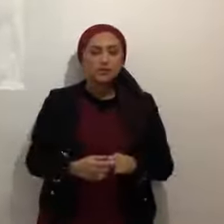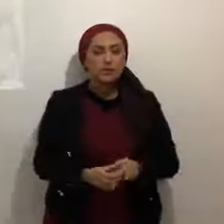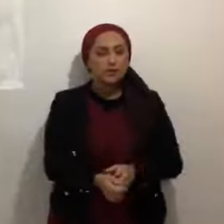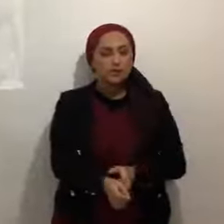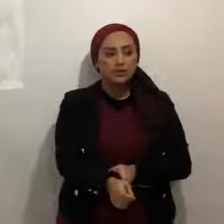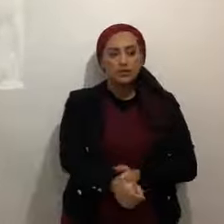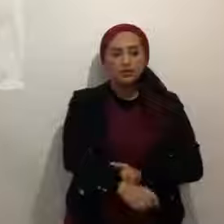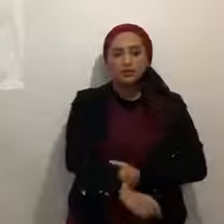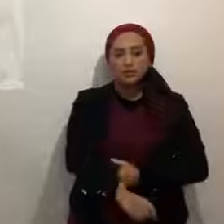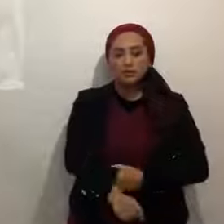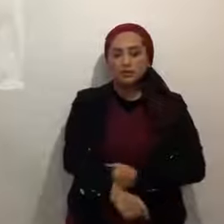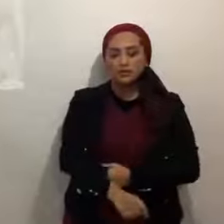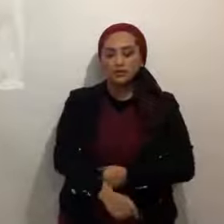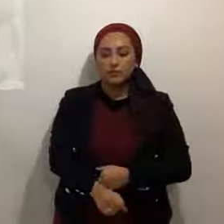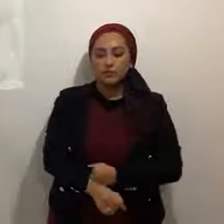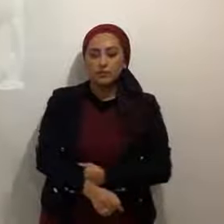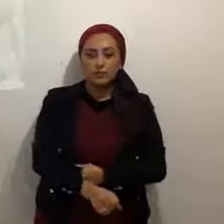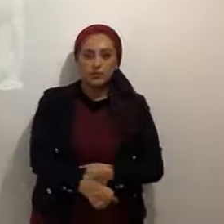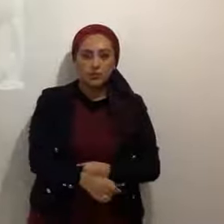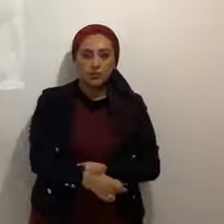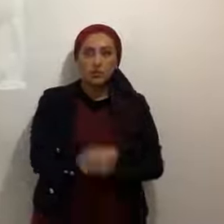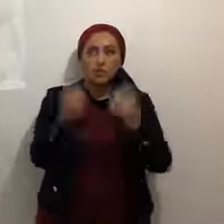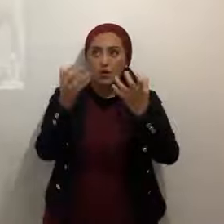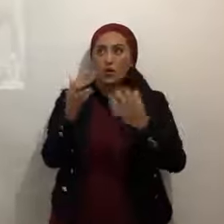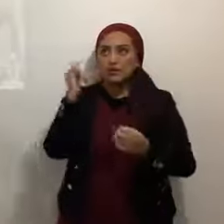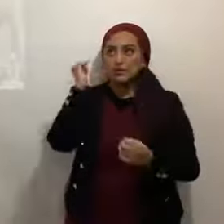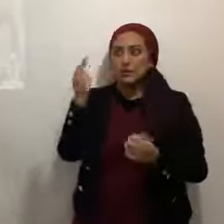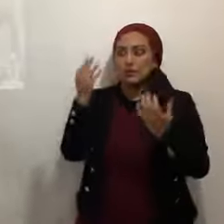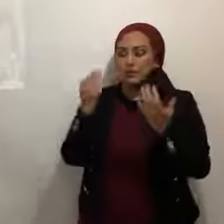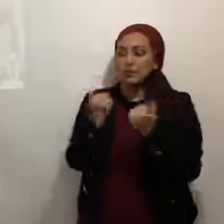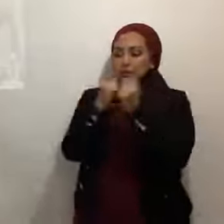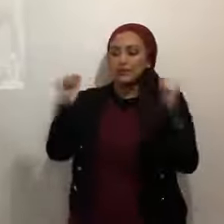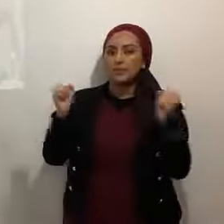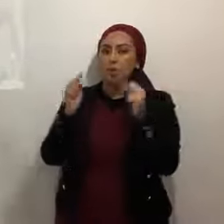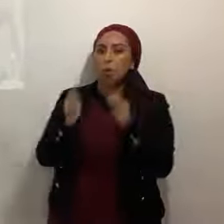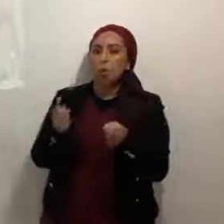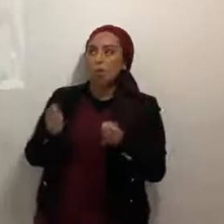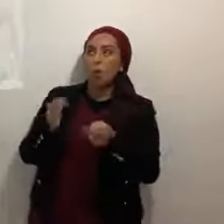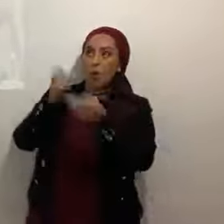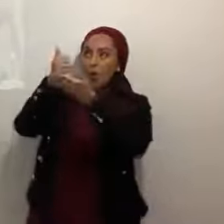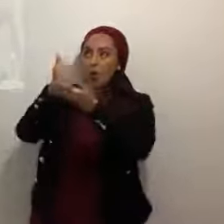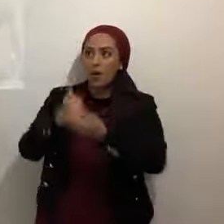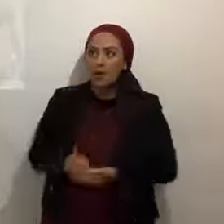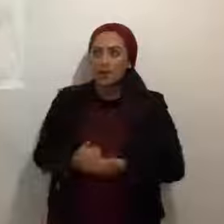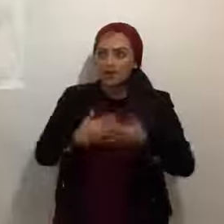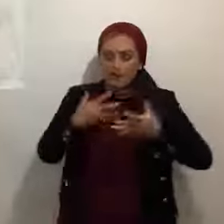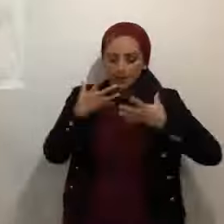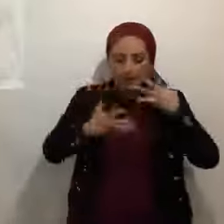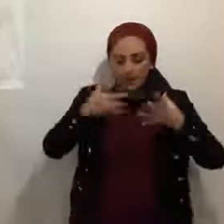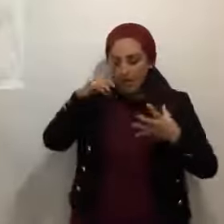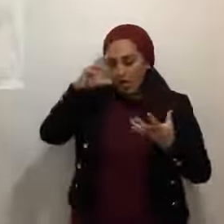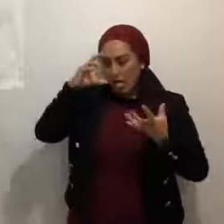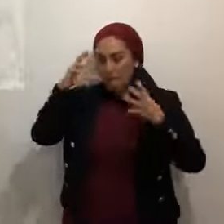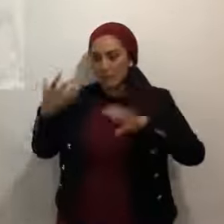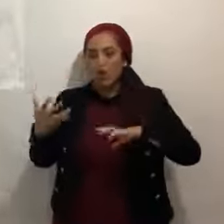Quieras, oh Yahweh, librarme. Yahweh, apresúrate a ayudarme. Sean avergonzados y confundidos aún a los que buscan mi vida